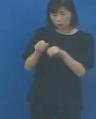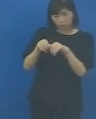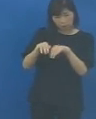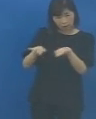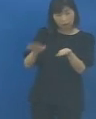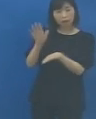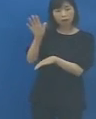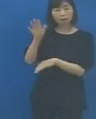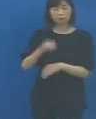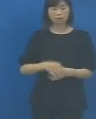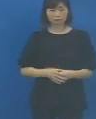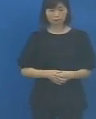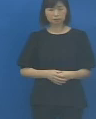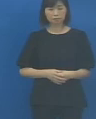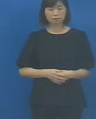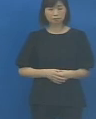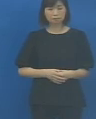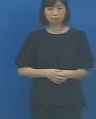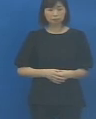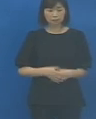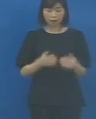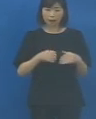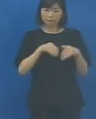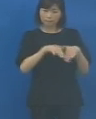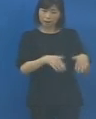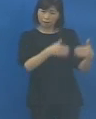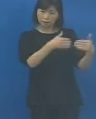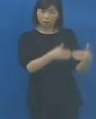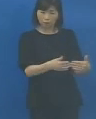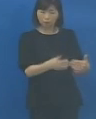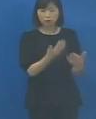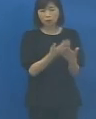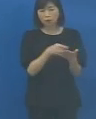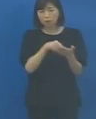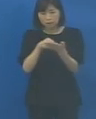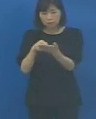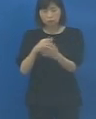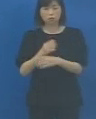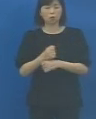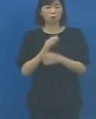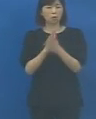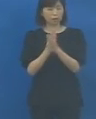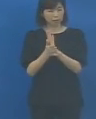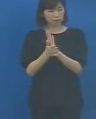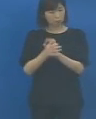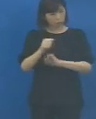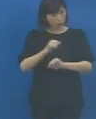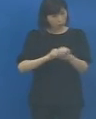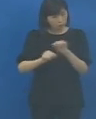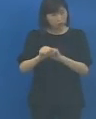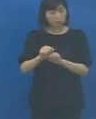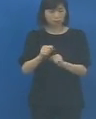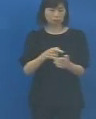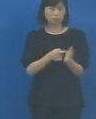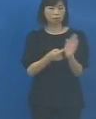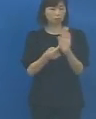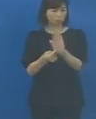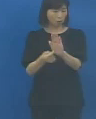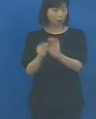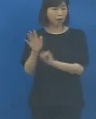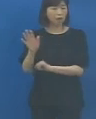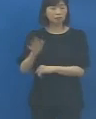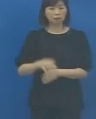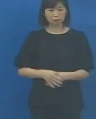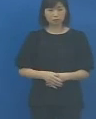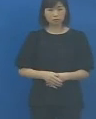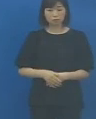し、それからまん延防止を求める兵庫とかですね、動きが出てきているところであります。こういう